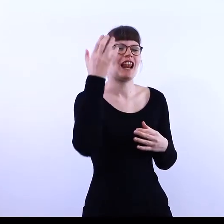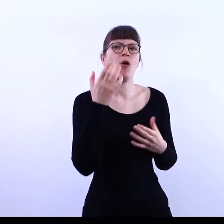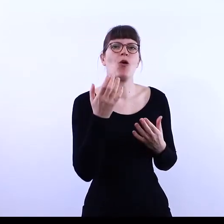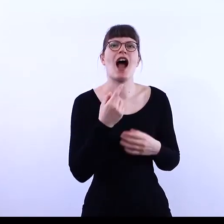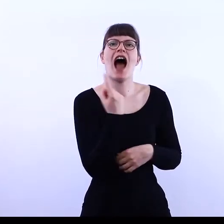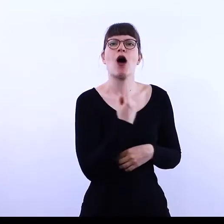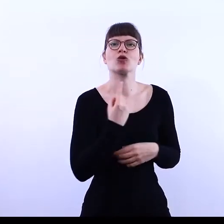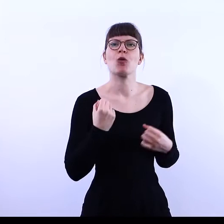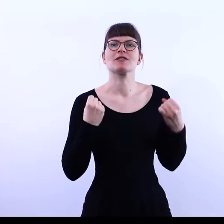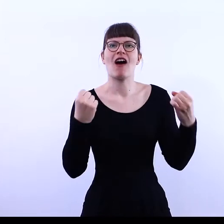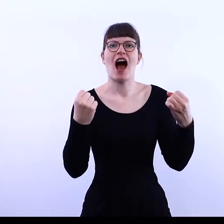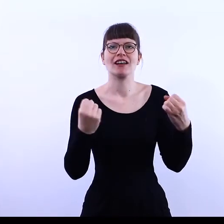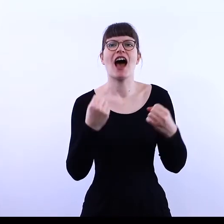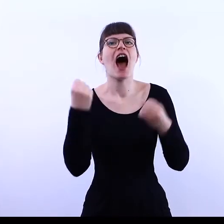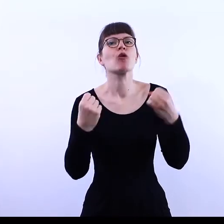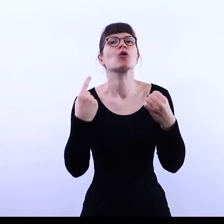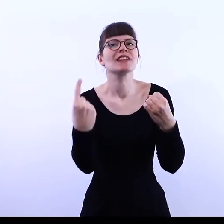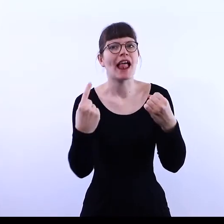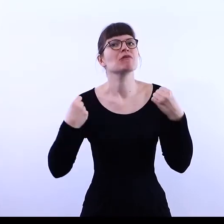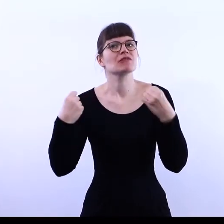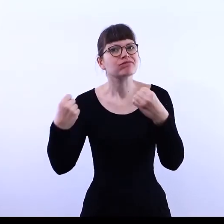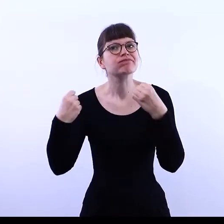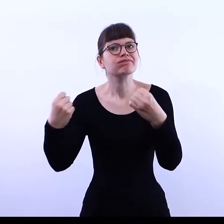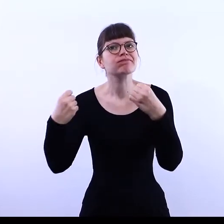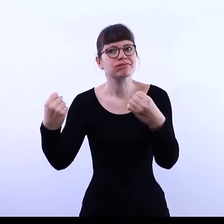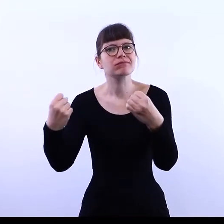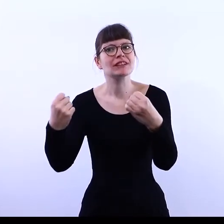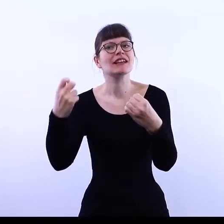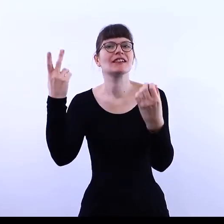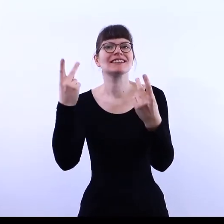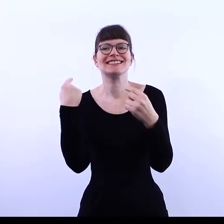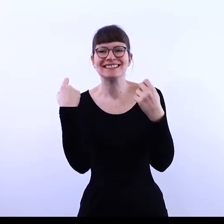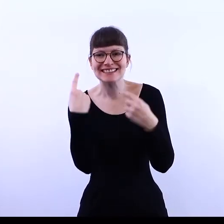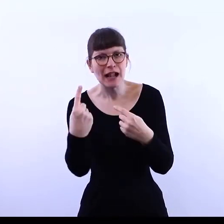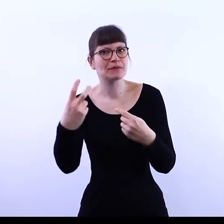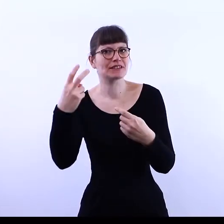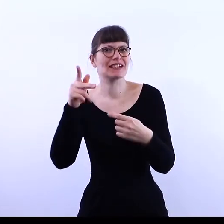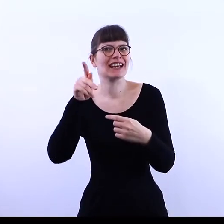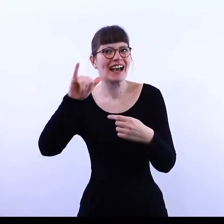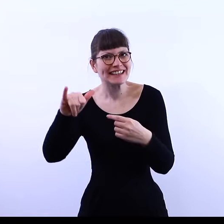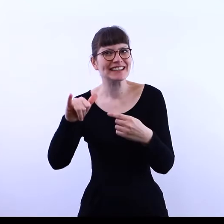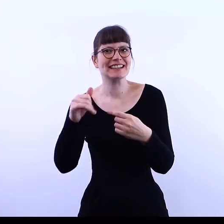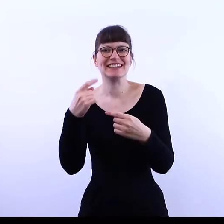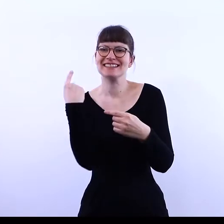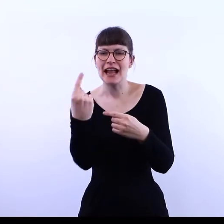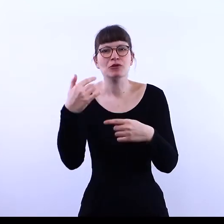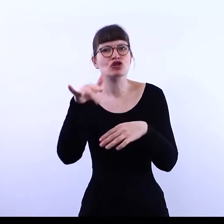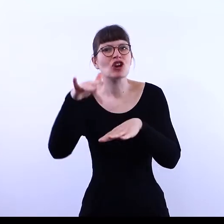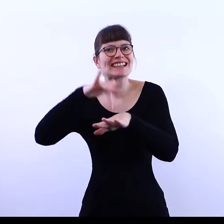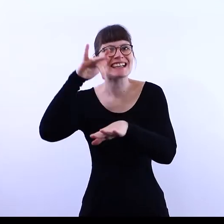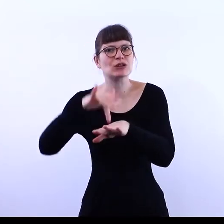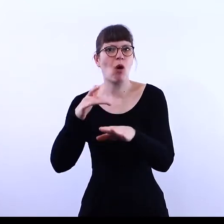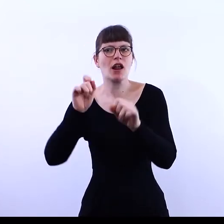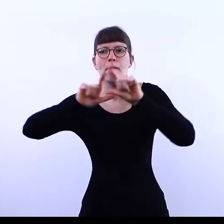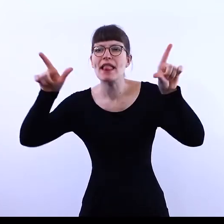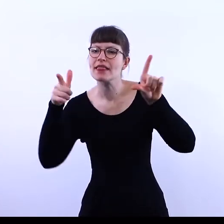Fahren, also wo das Auto selbst die KI auf vier Rädern ist, mit Sensoren ausgestattet, mit Bildanalyse-Systemen